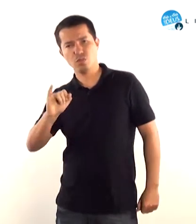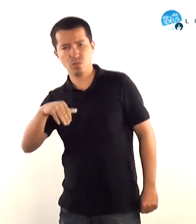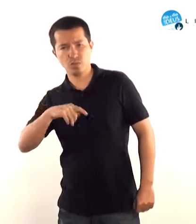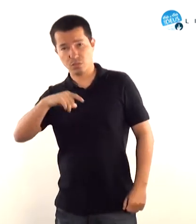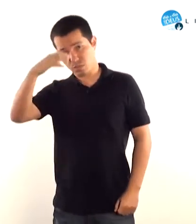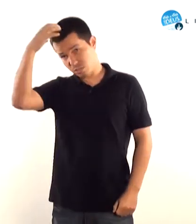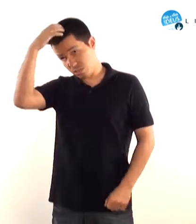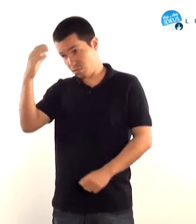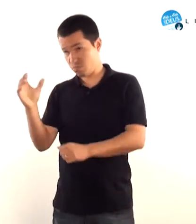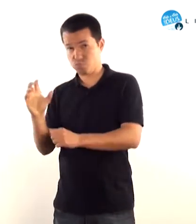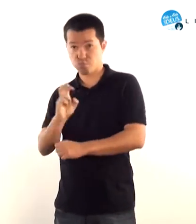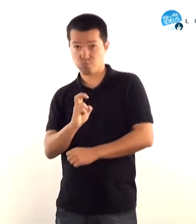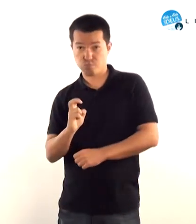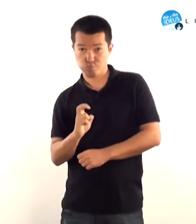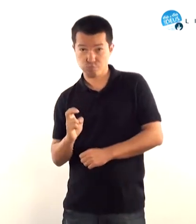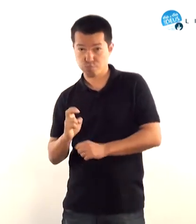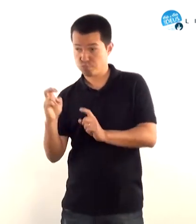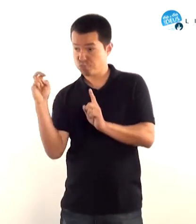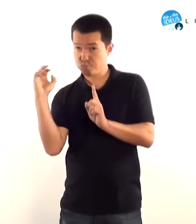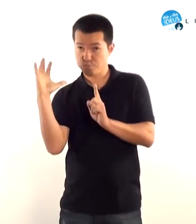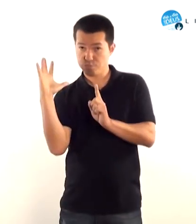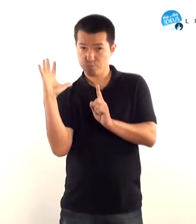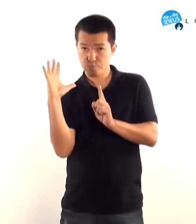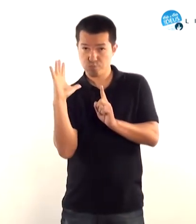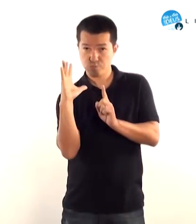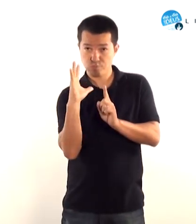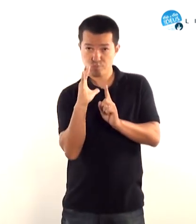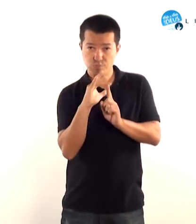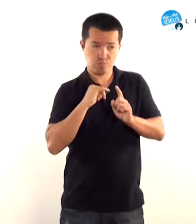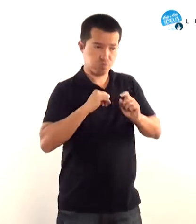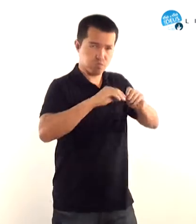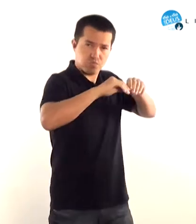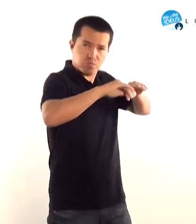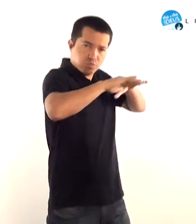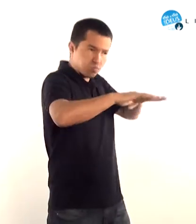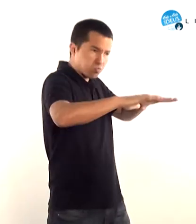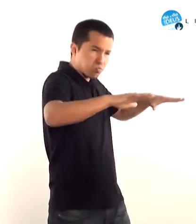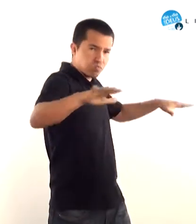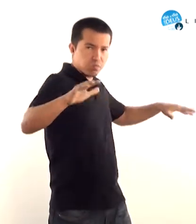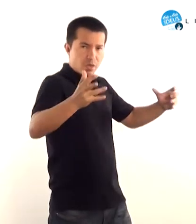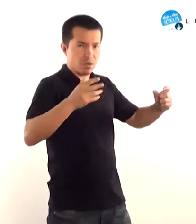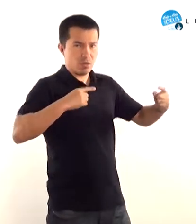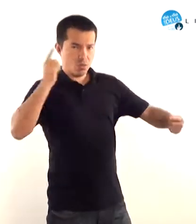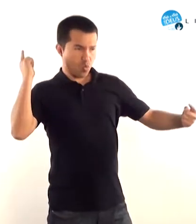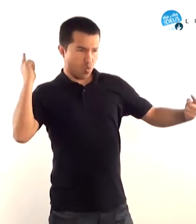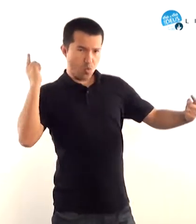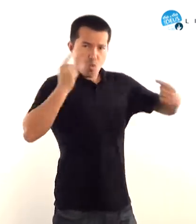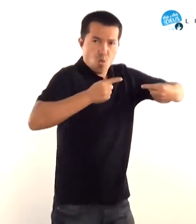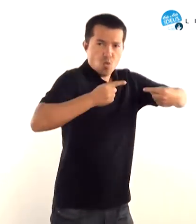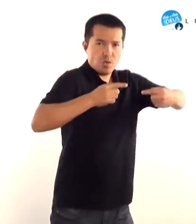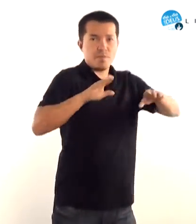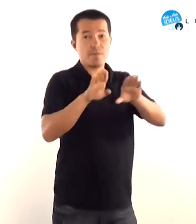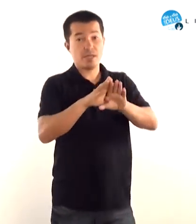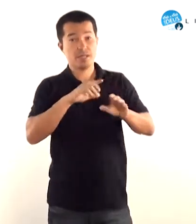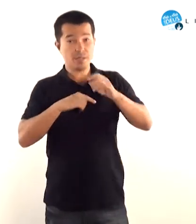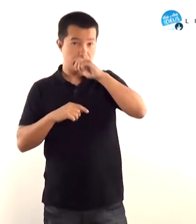Zeboim, de Bela, saíram com os seus exércitos para o vale de Sidim, a fim de lutar. E contra os reis